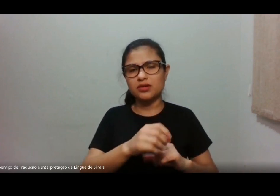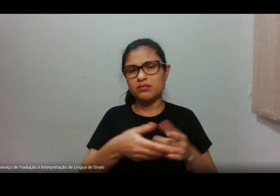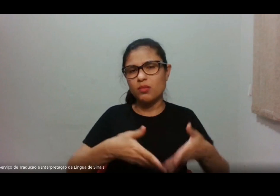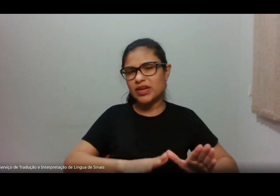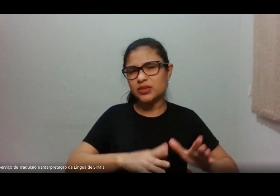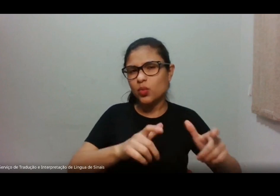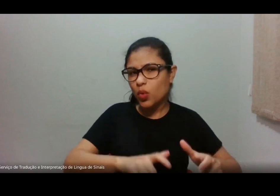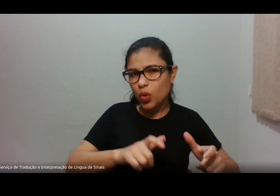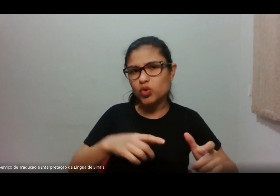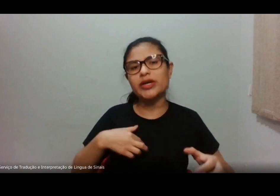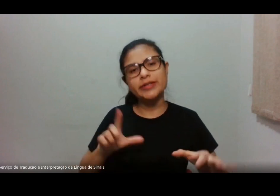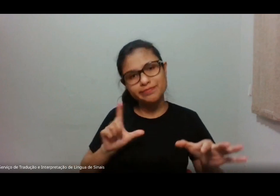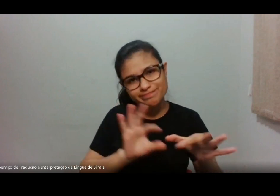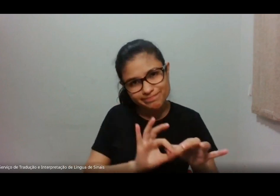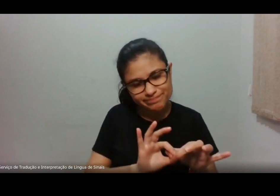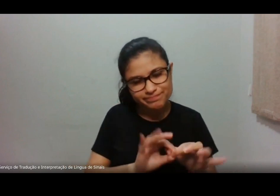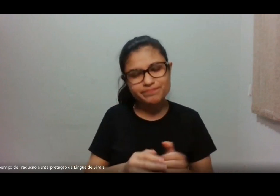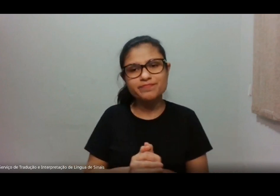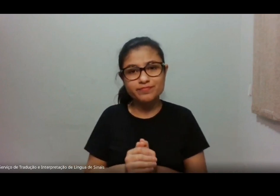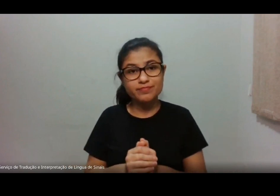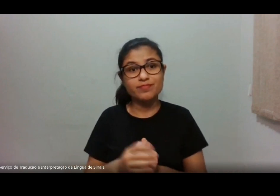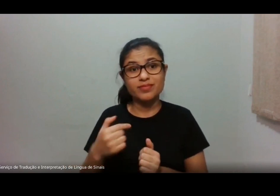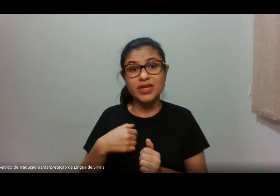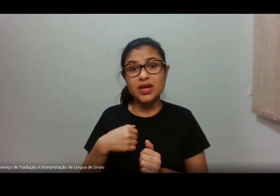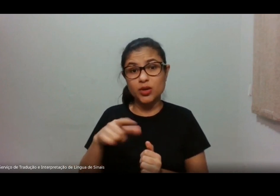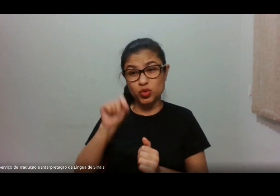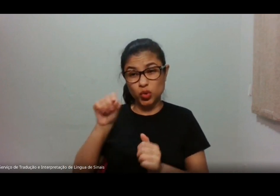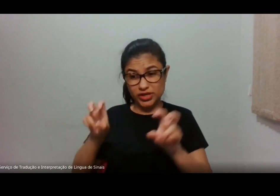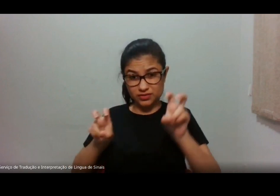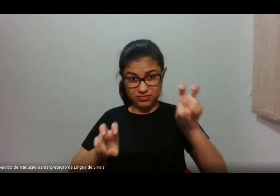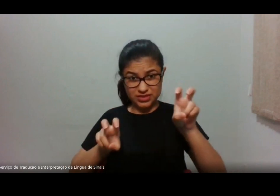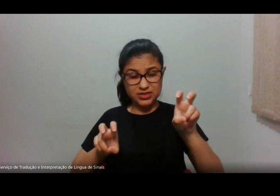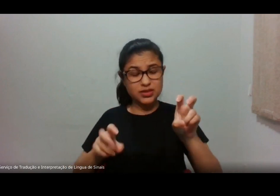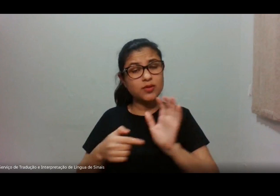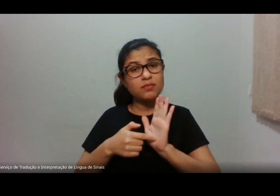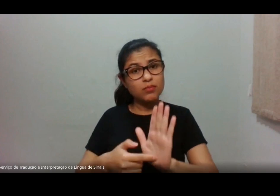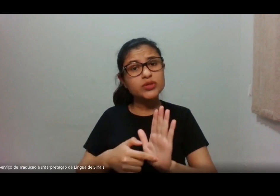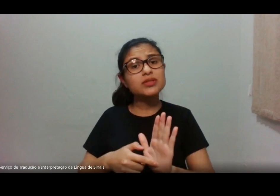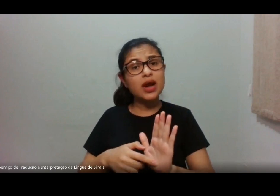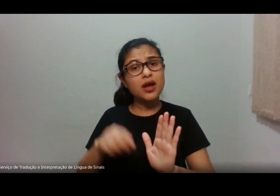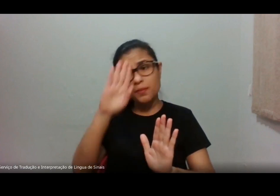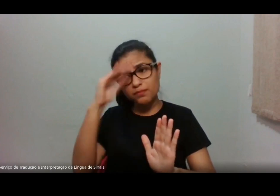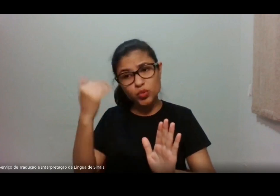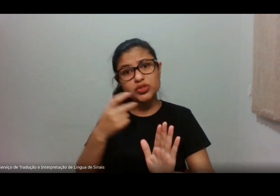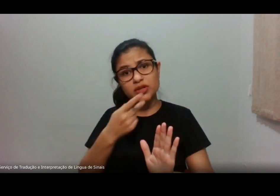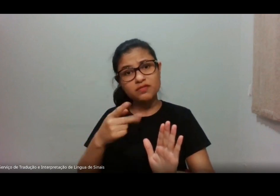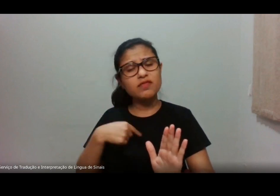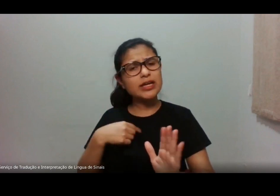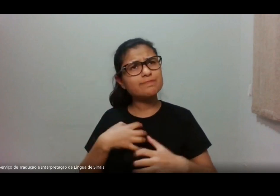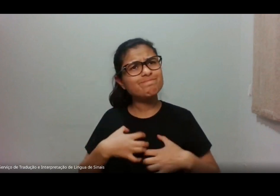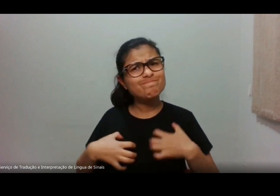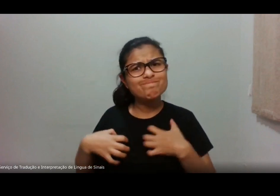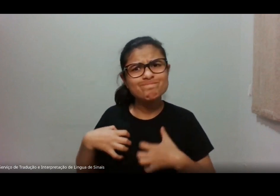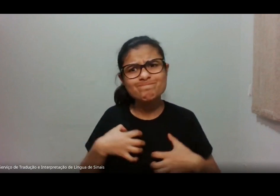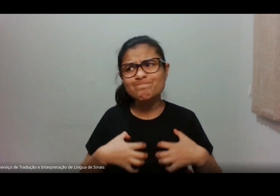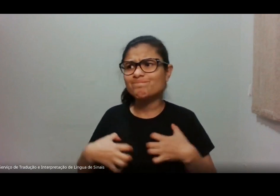sempre combateu em todos os seus livros. Eu escolhi esse ato de linguagem, esse excerto, para mostrar o tom de revolta que